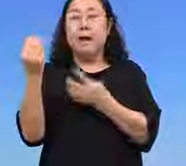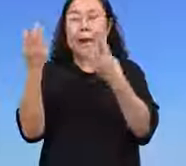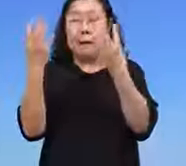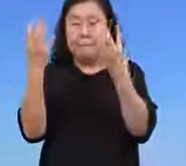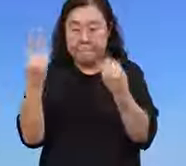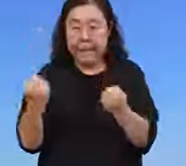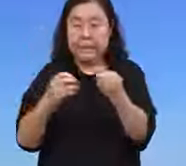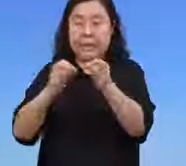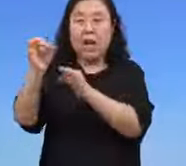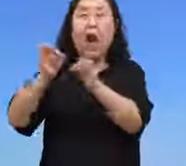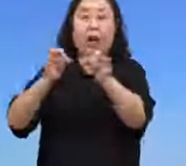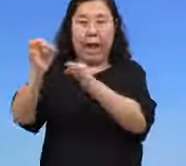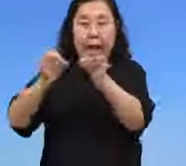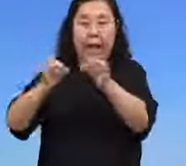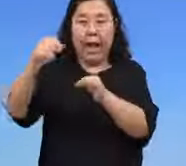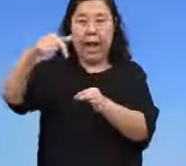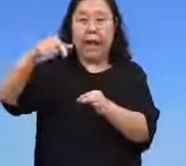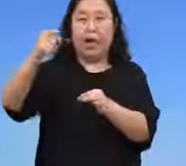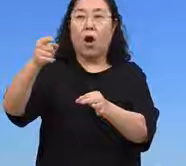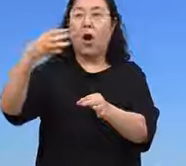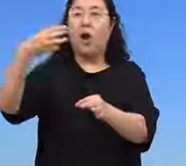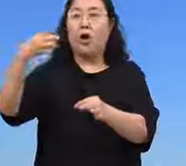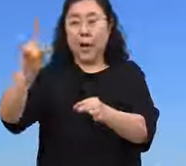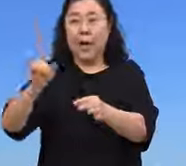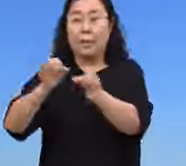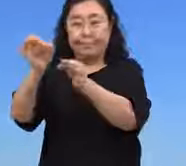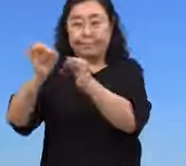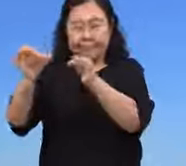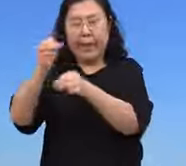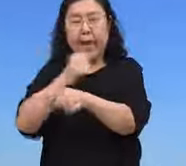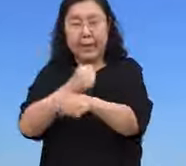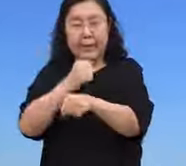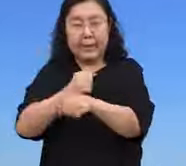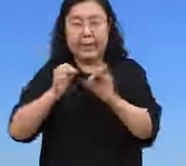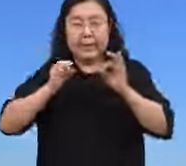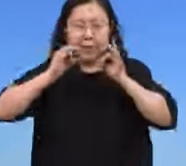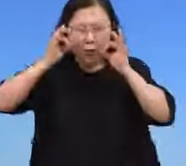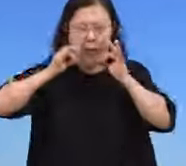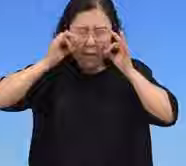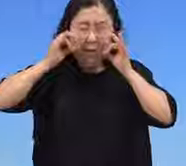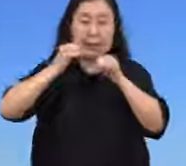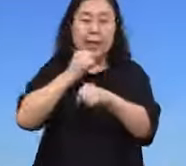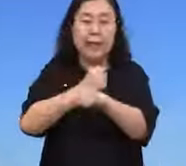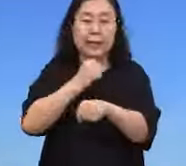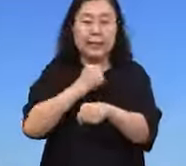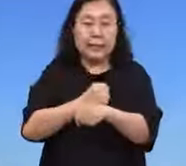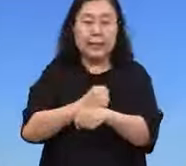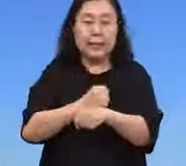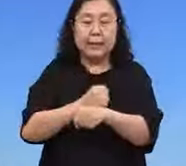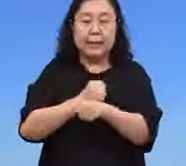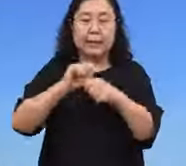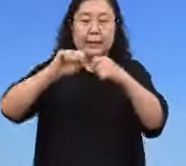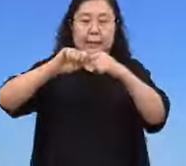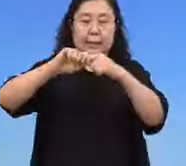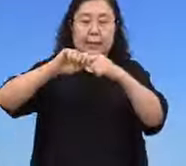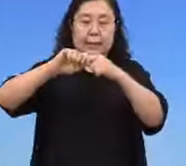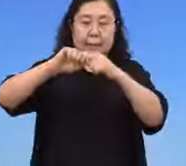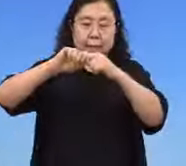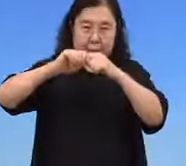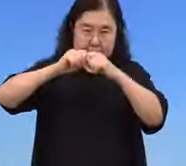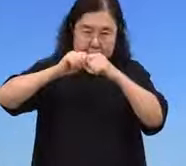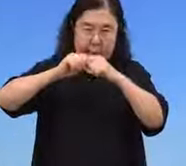했는지, 그러니까 얼마나 최선을 다했는지 이런 의미로 해석해야 한다고 주장하는 겁니다. 책 내용을